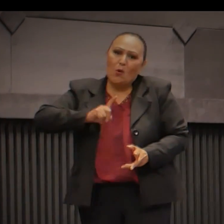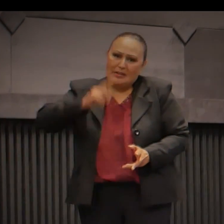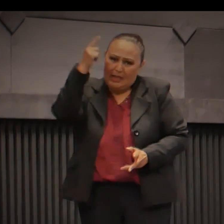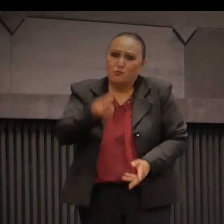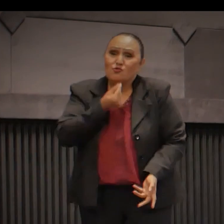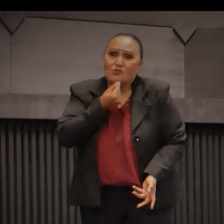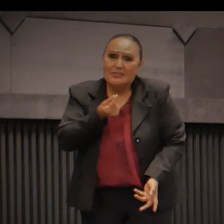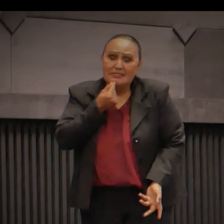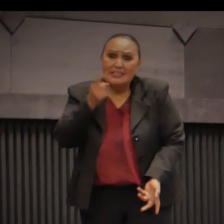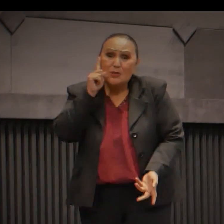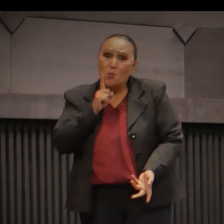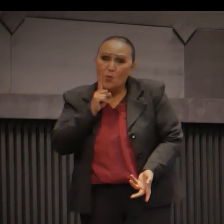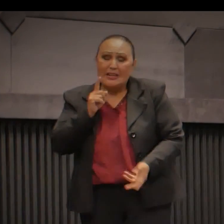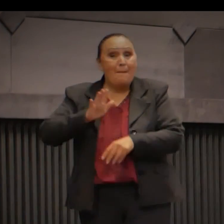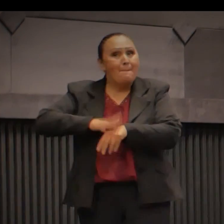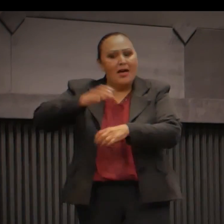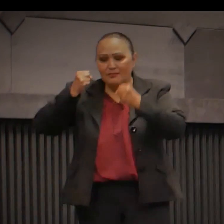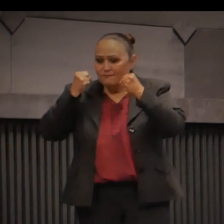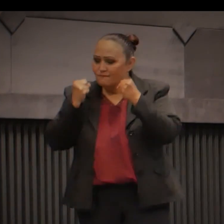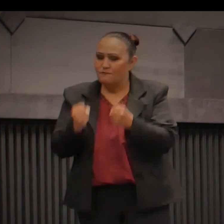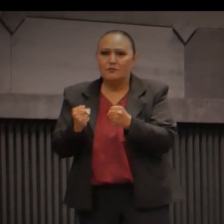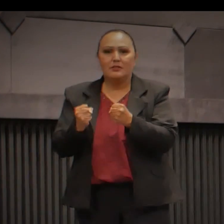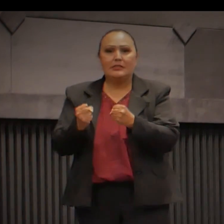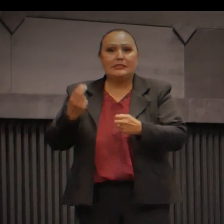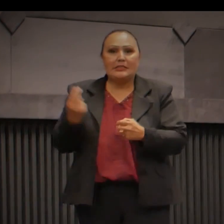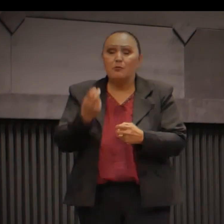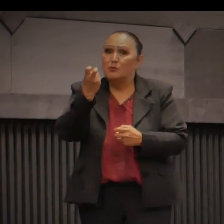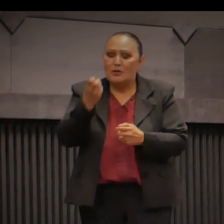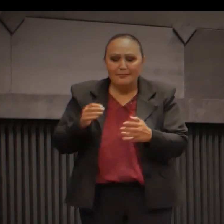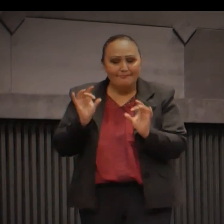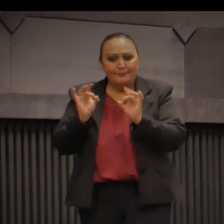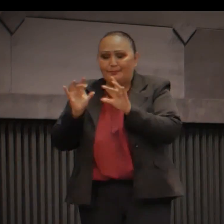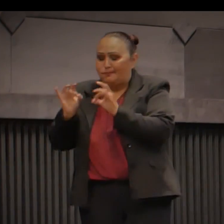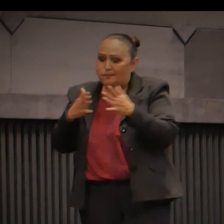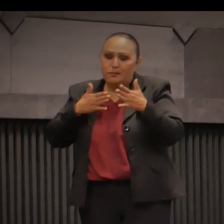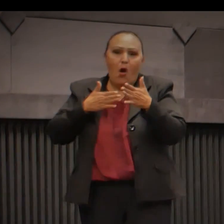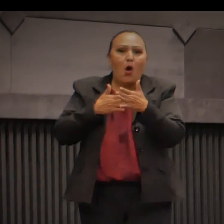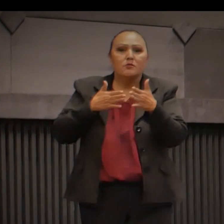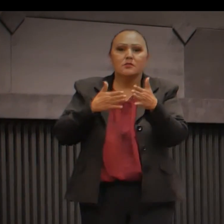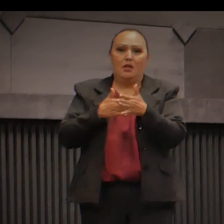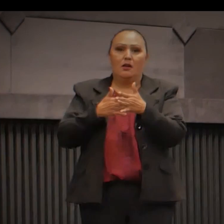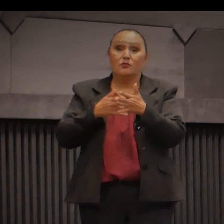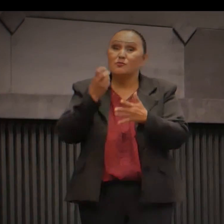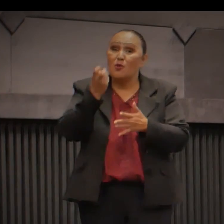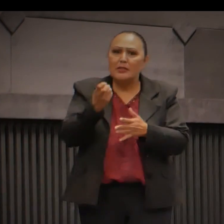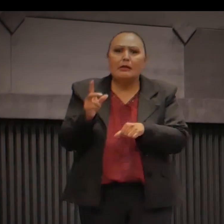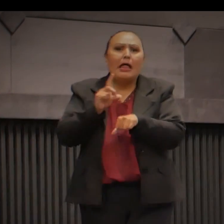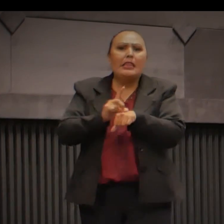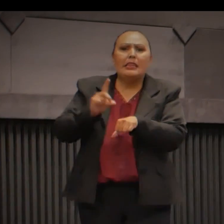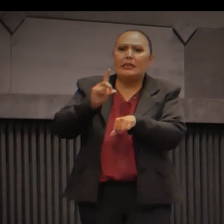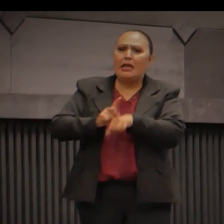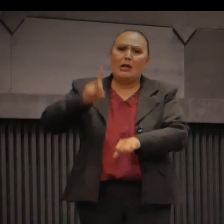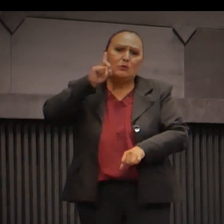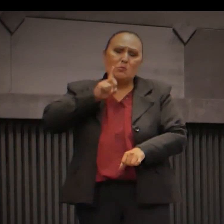las niñas se recrudecen y se traducen en obstáculos a los que nos enfrentamos todos los